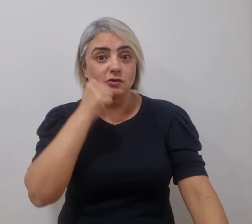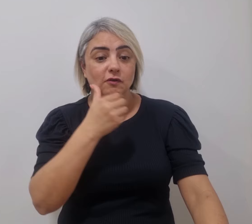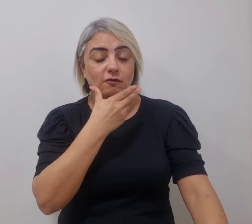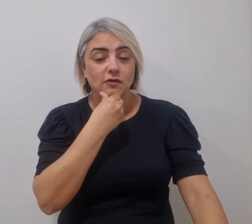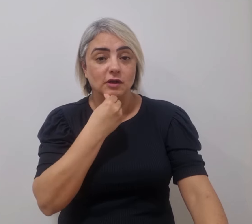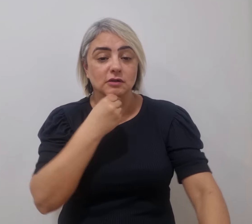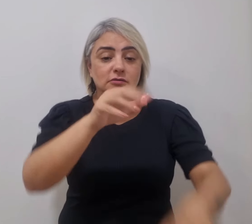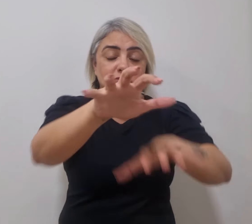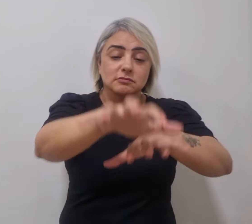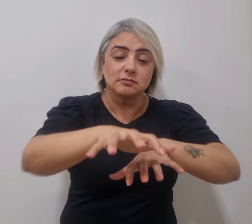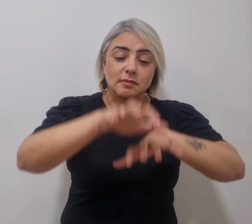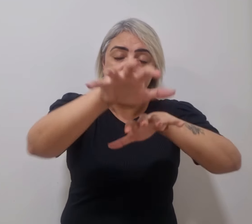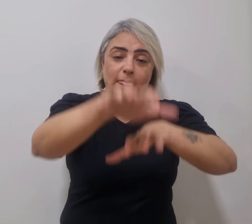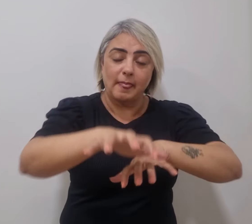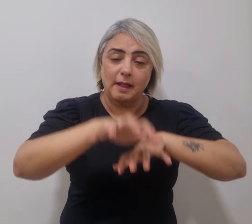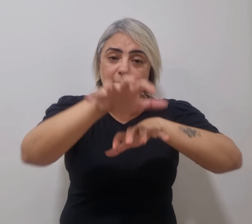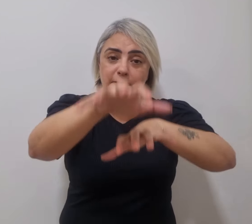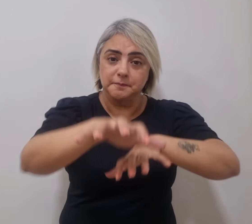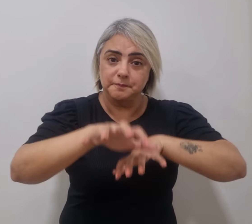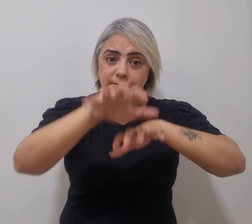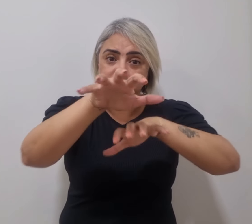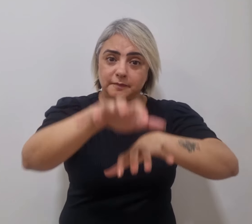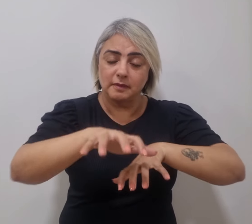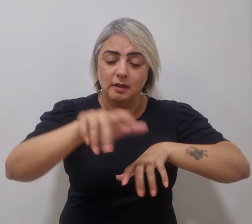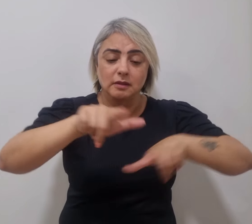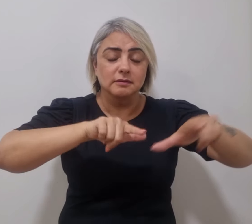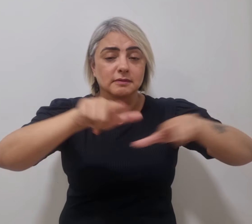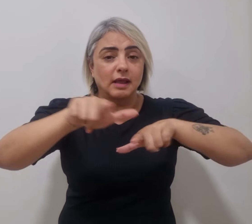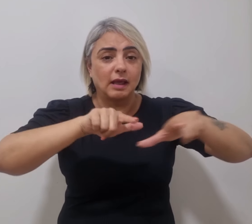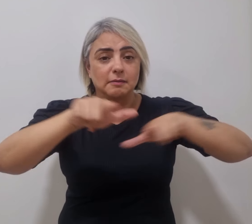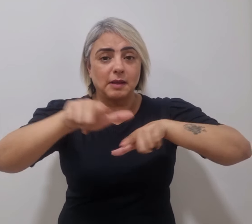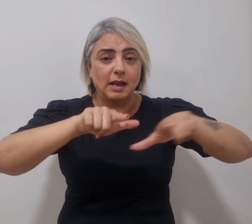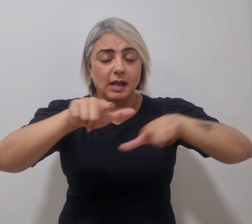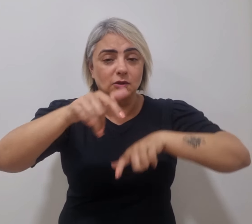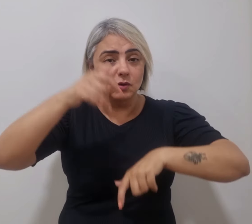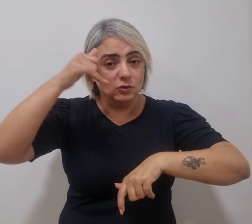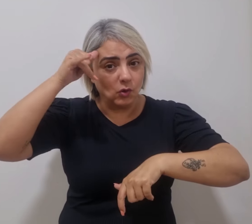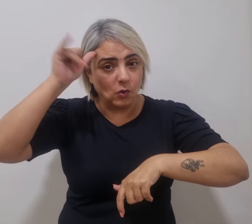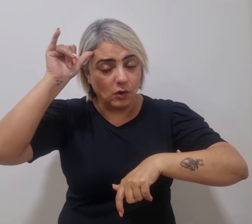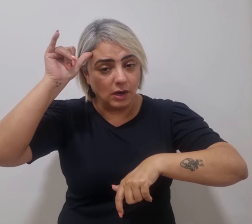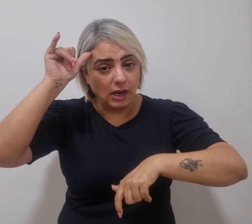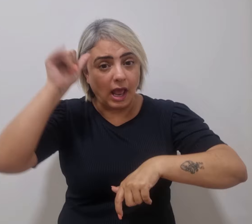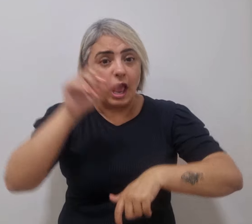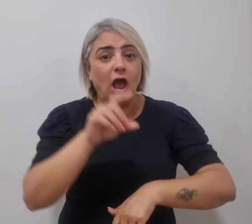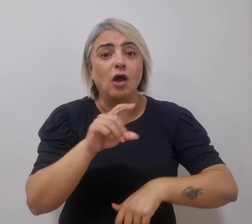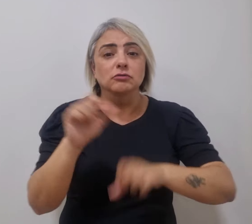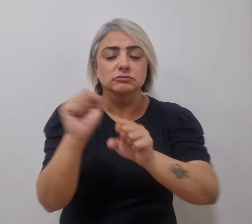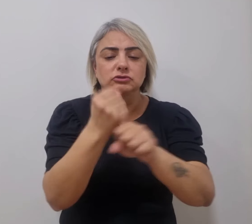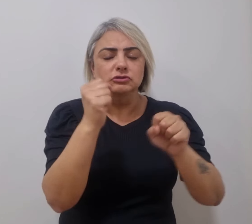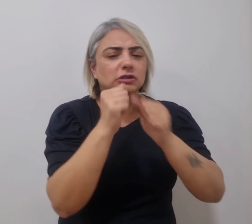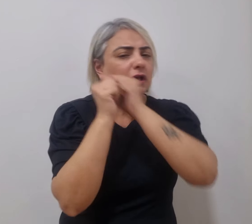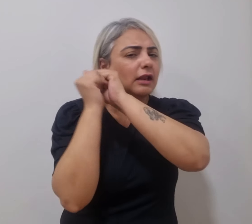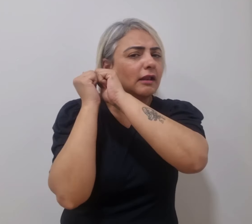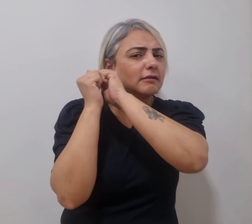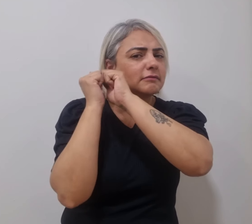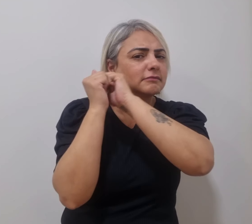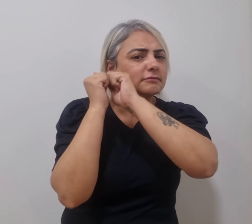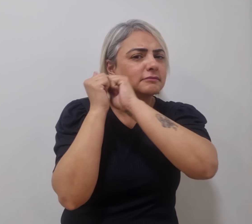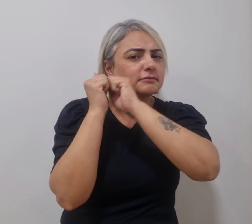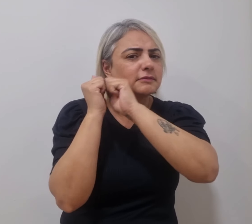agricultores camponeses, trabalhadores rurais, diaristas, trabalhadores das fábricas